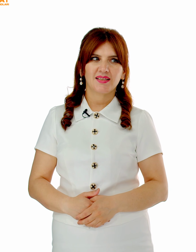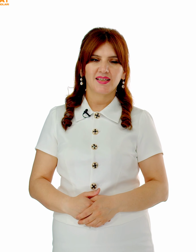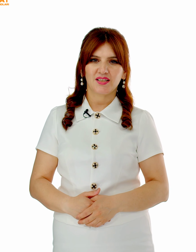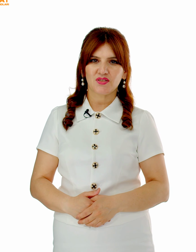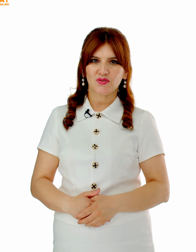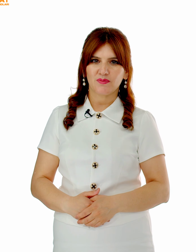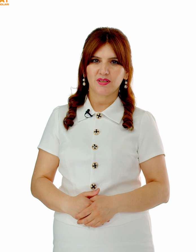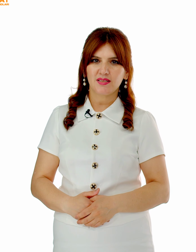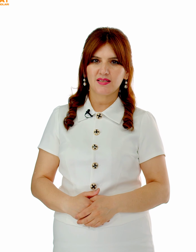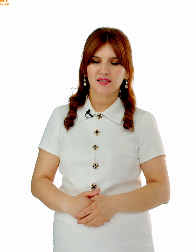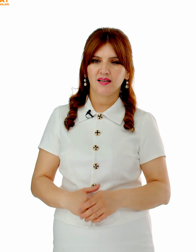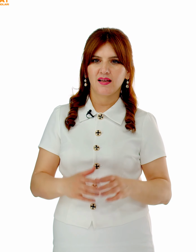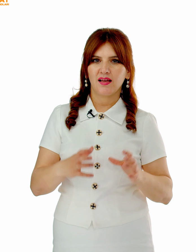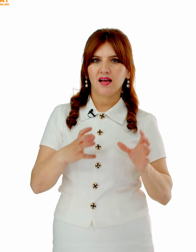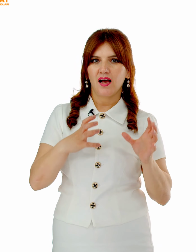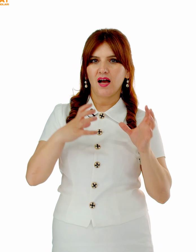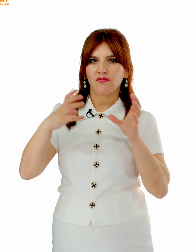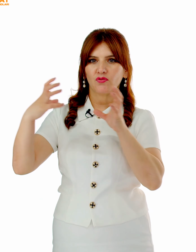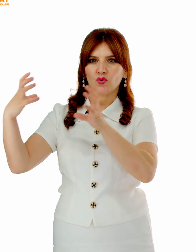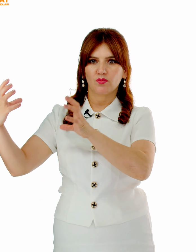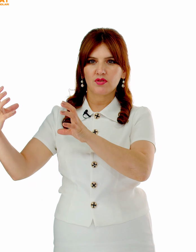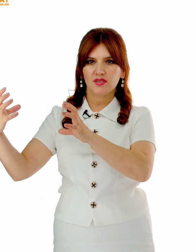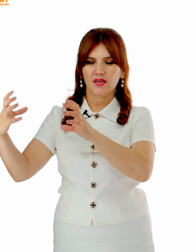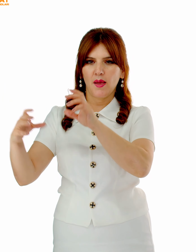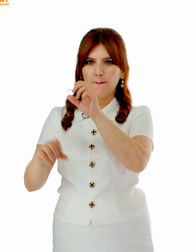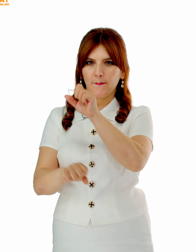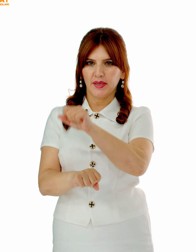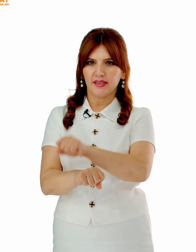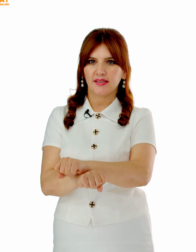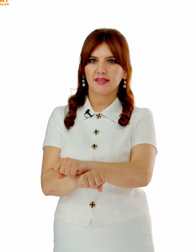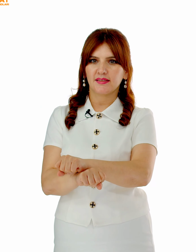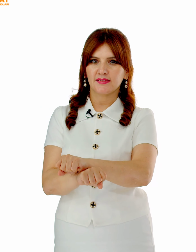Keyingi so'zimiz avtobus bekati.